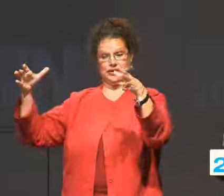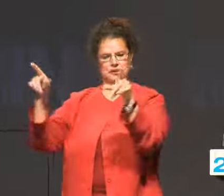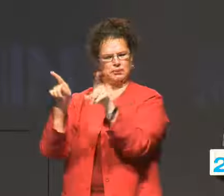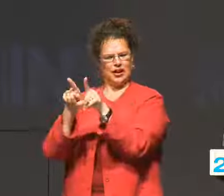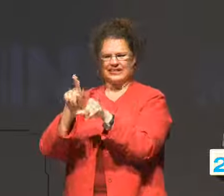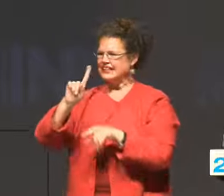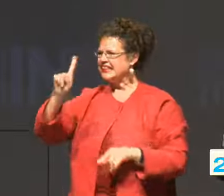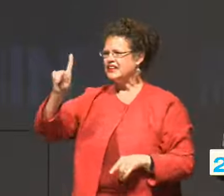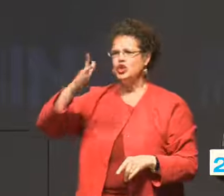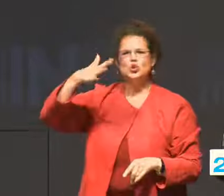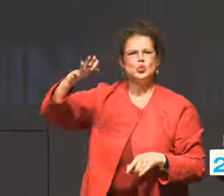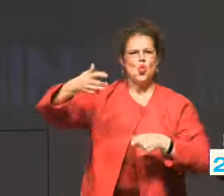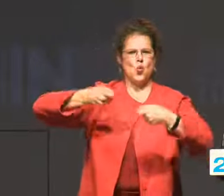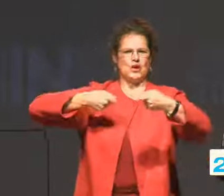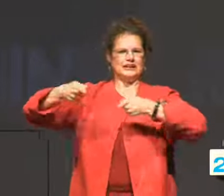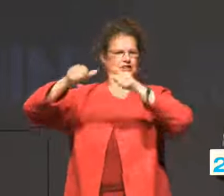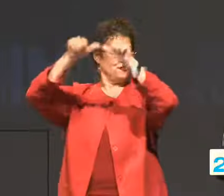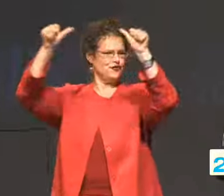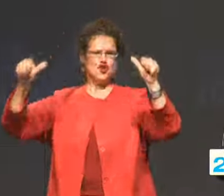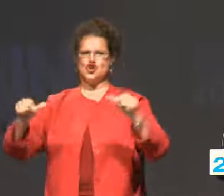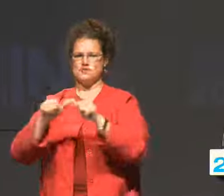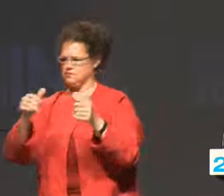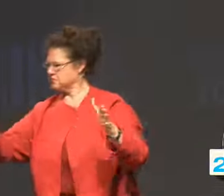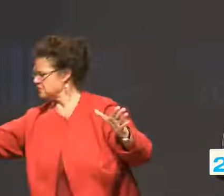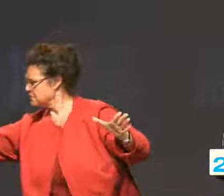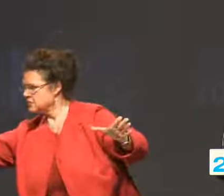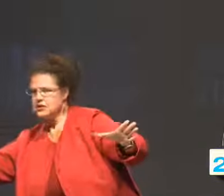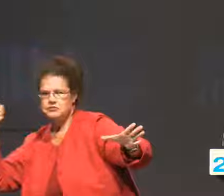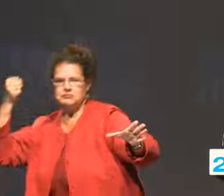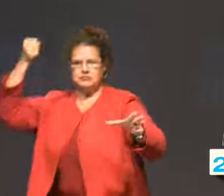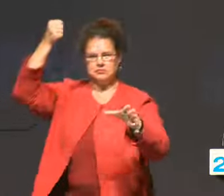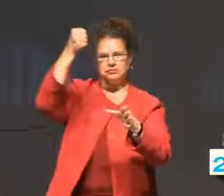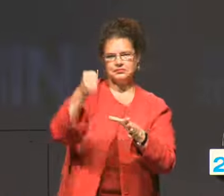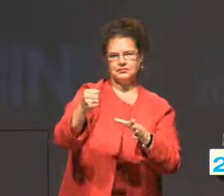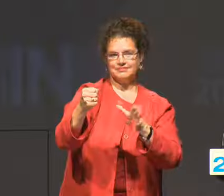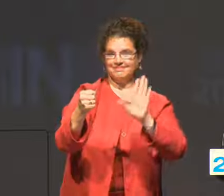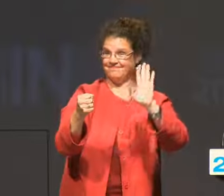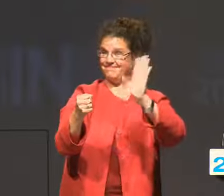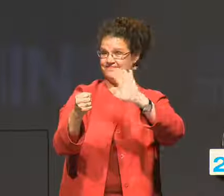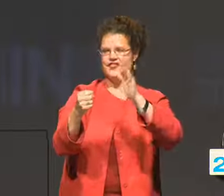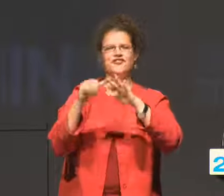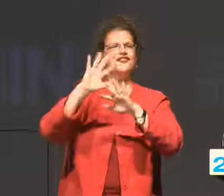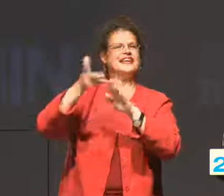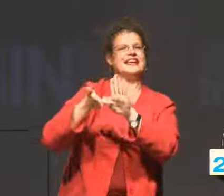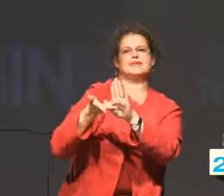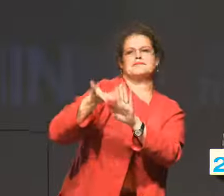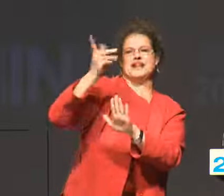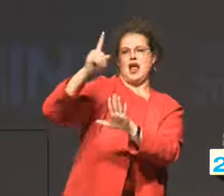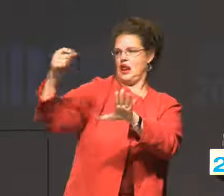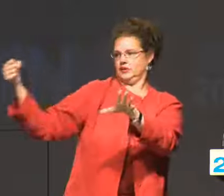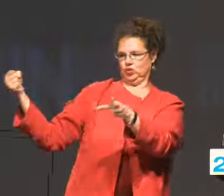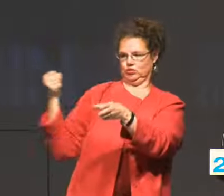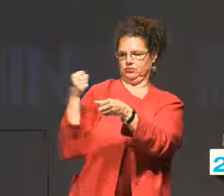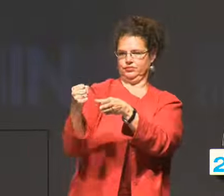Integration von Einzelkindern oder von einer Gruppe. Das ist nicht nur eine Organisationsfrage, indem man halt